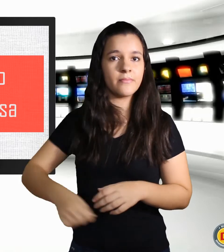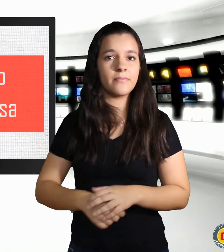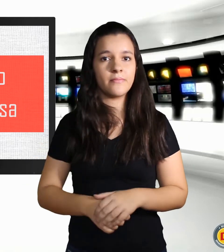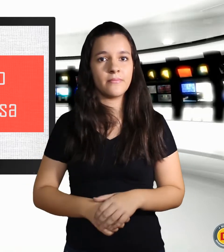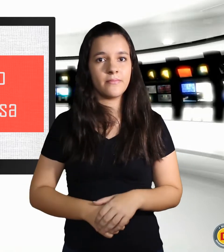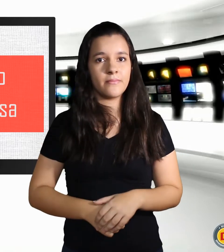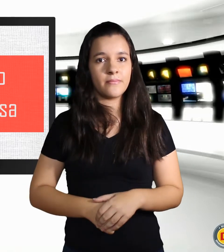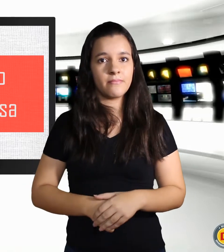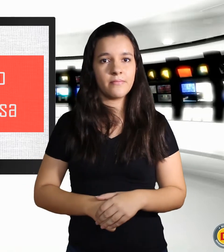tilsdemais@gmail.com.